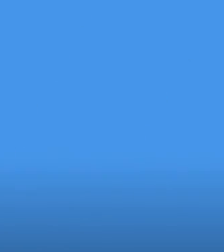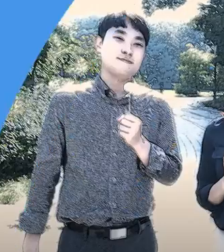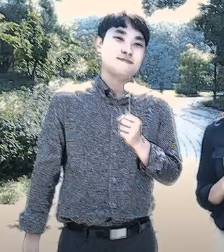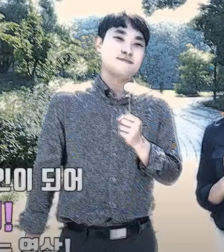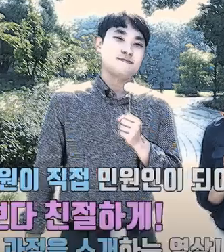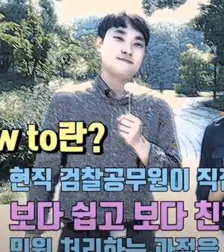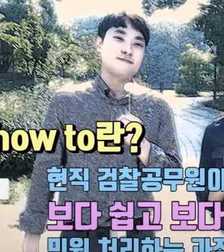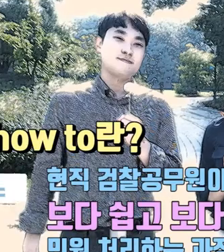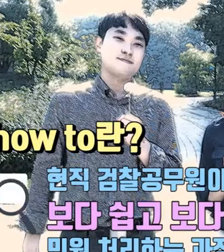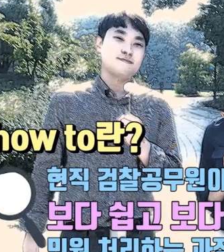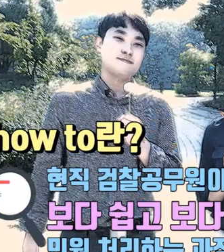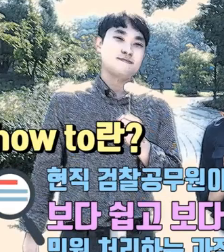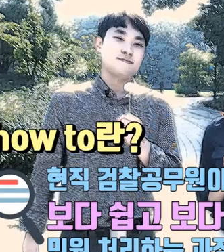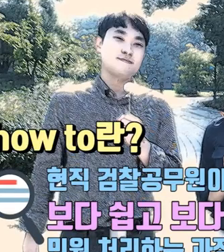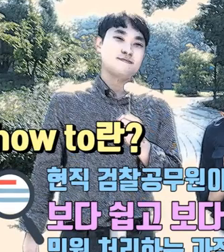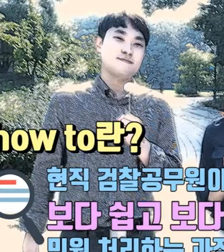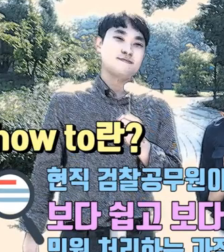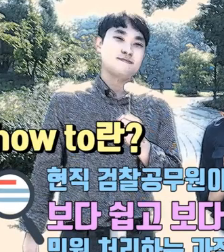정리하면